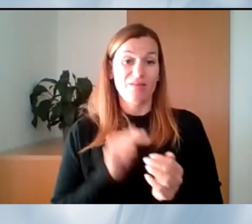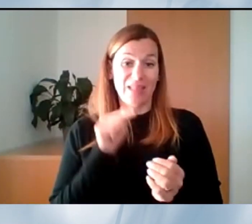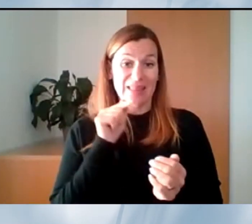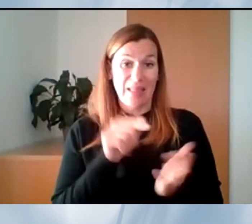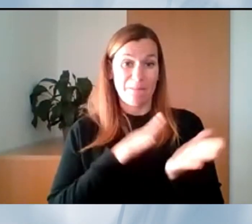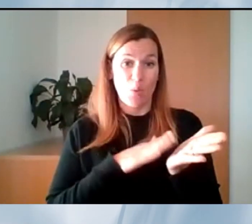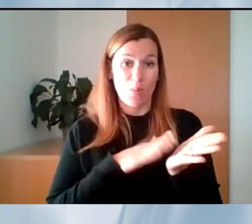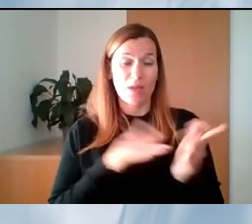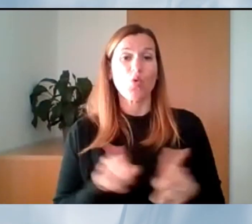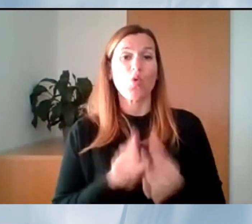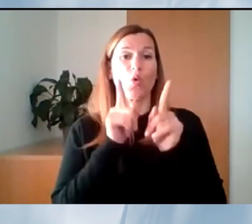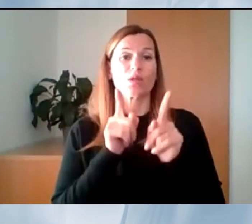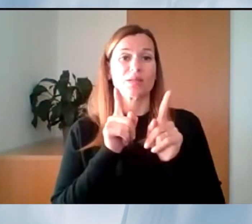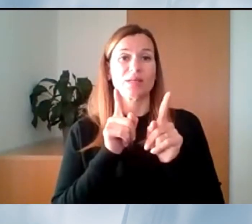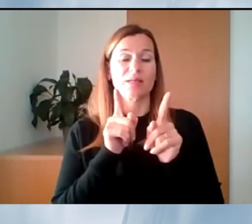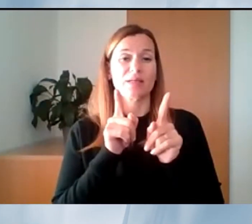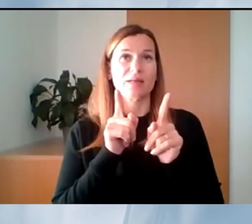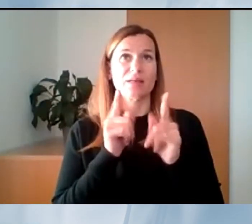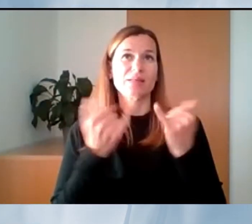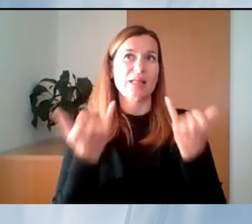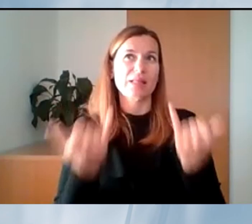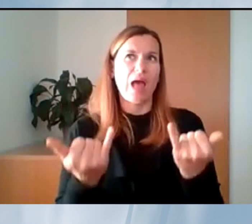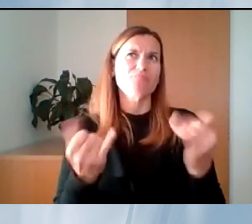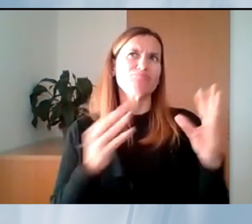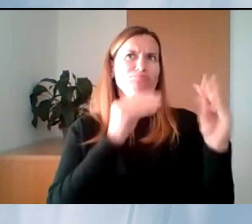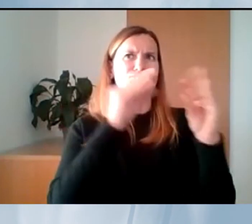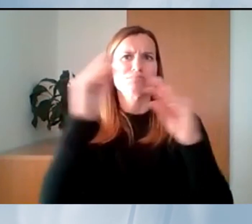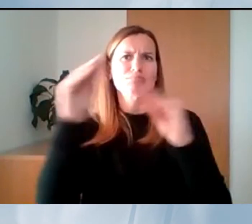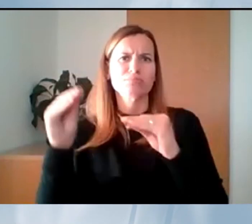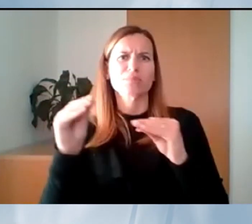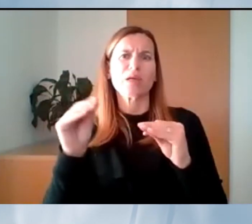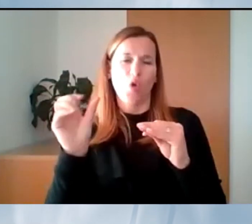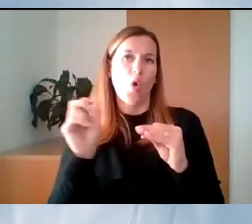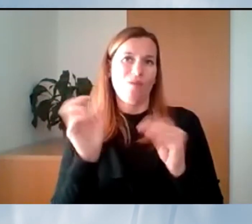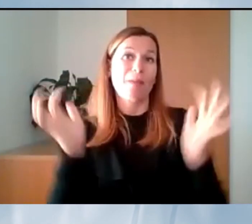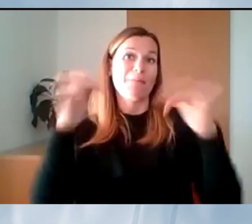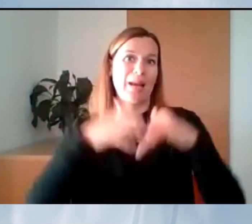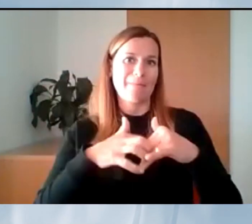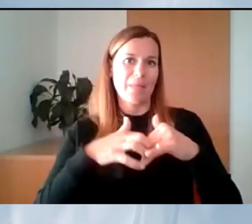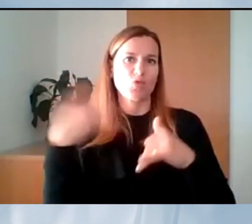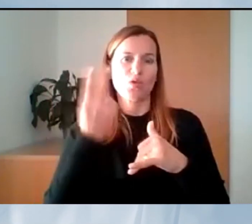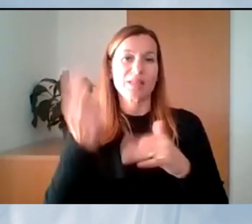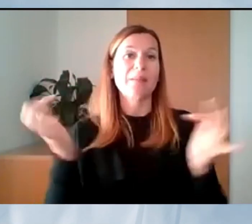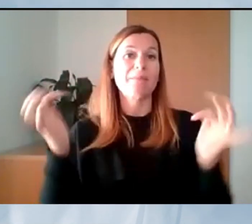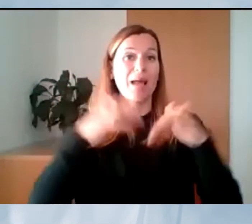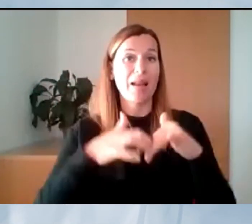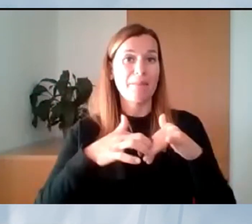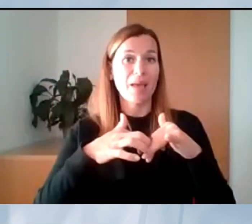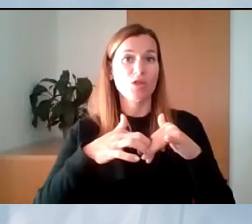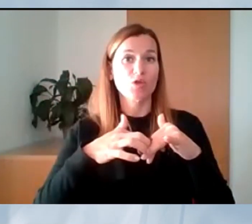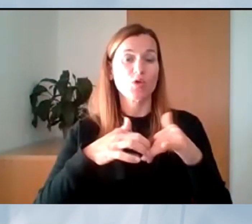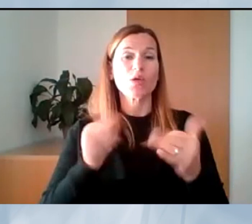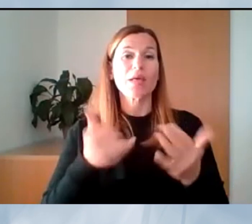V tem pomenu, kot je zdaj zelo v zraku, ko je v parlamentu slovenskem